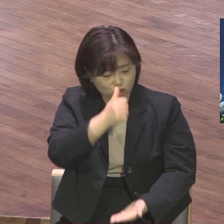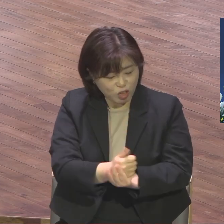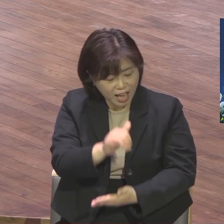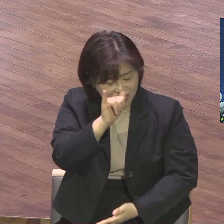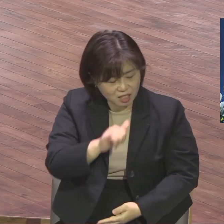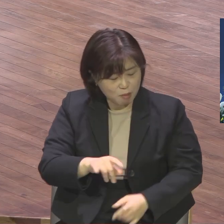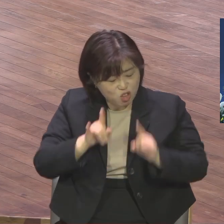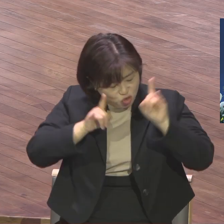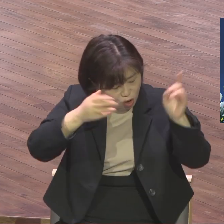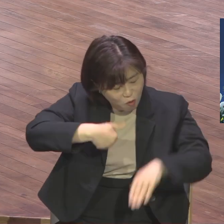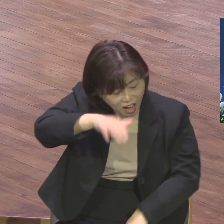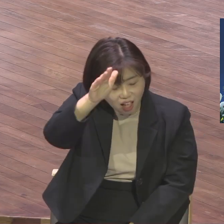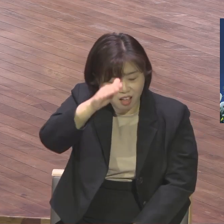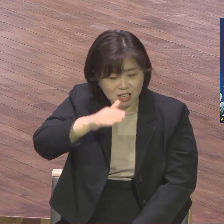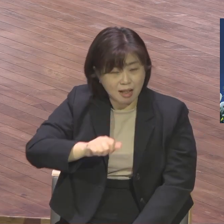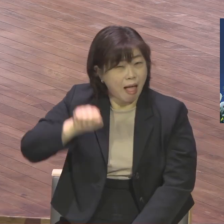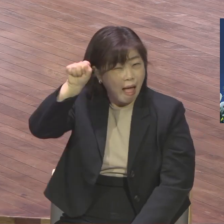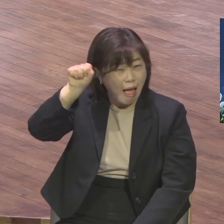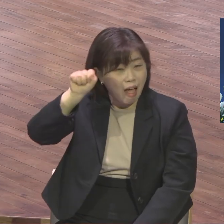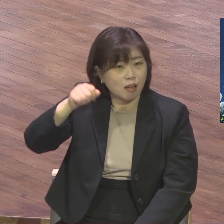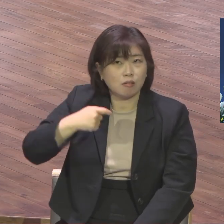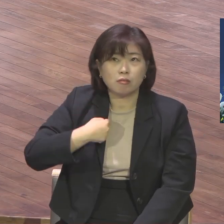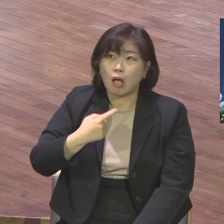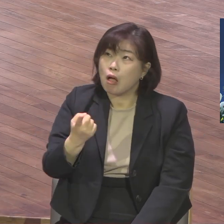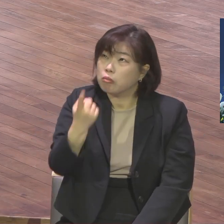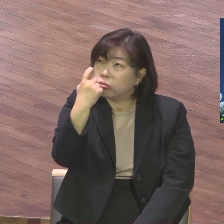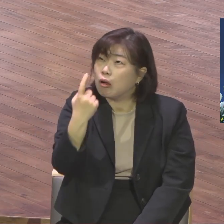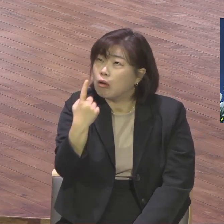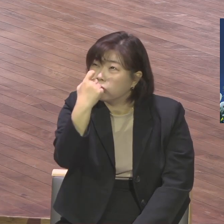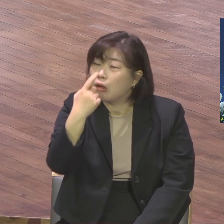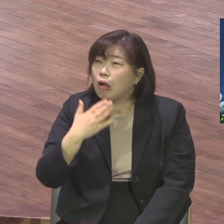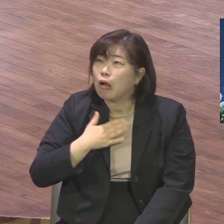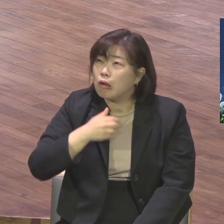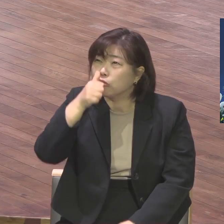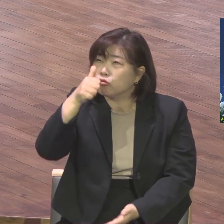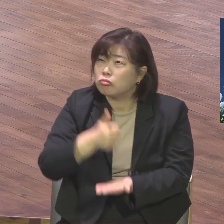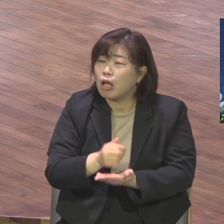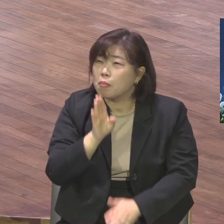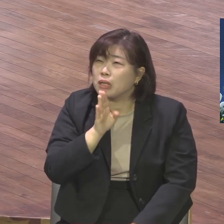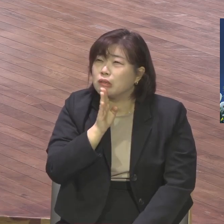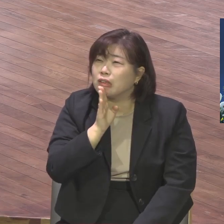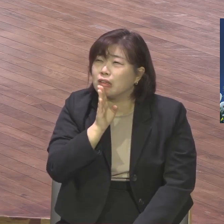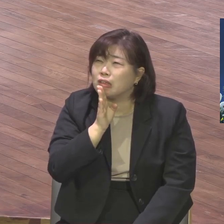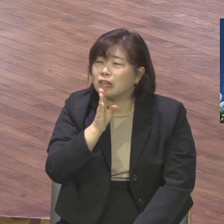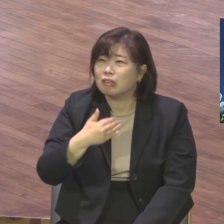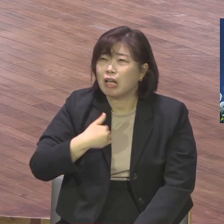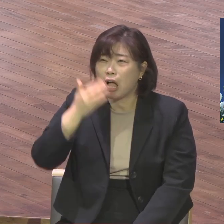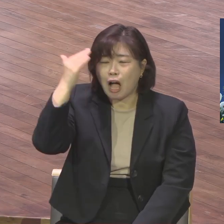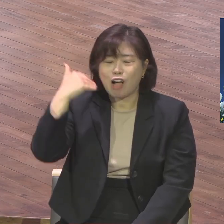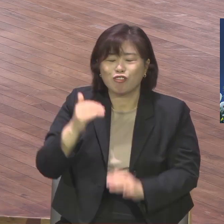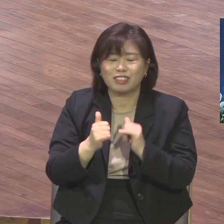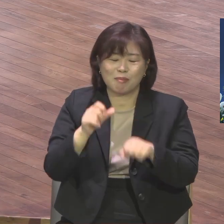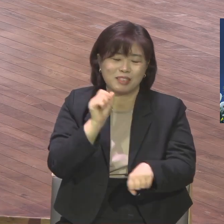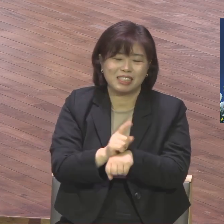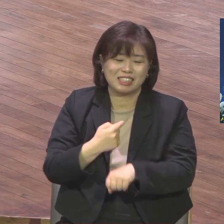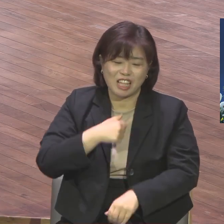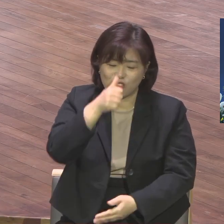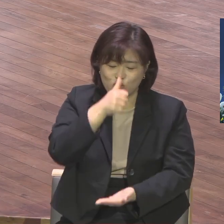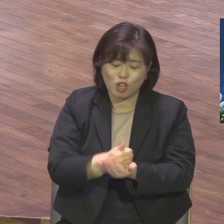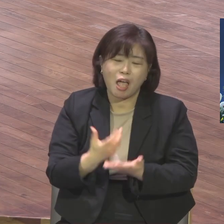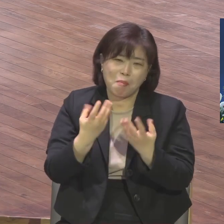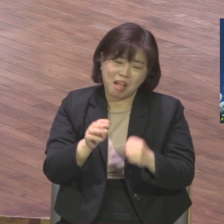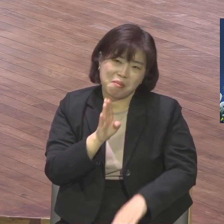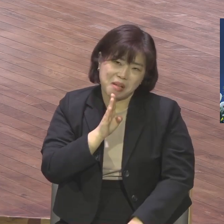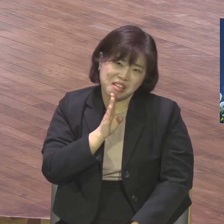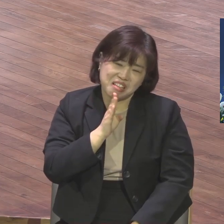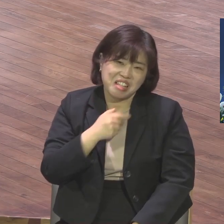이 율법이요. 아, 나는 안 되겠구나. 나는 도저히 내 노력으로 내 인간 가지고 내